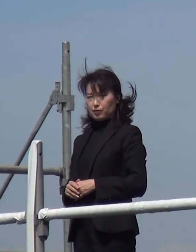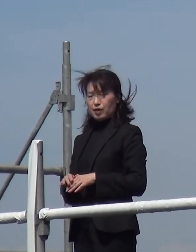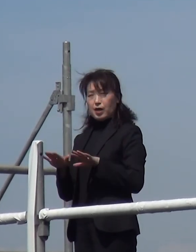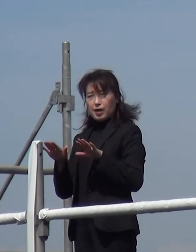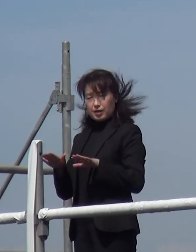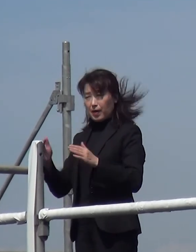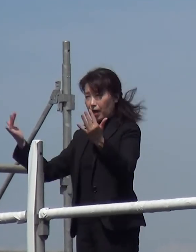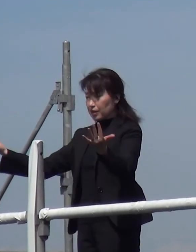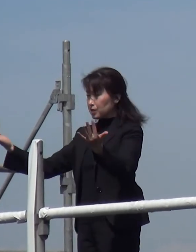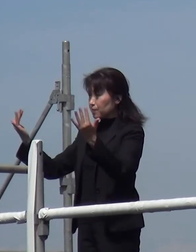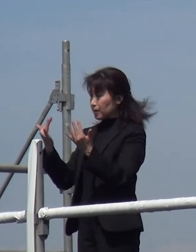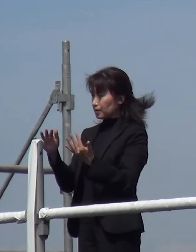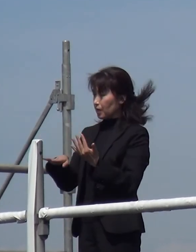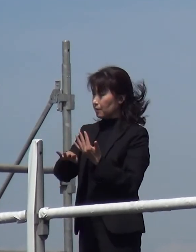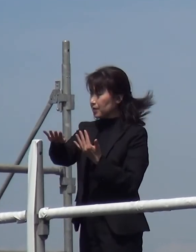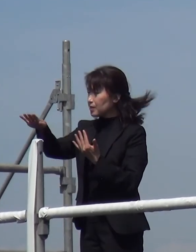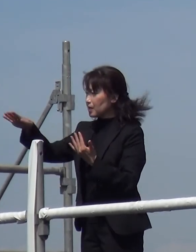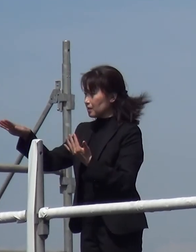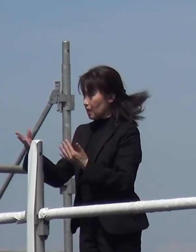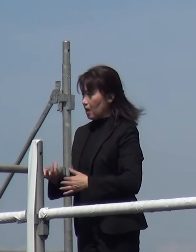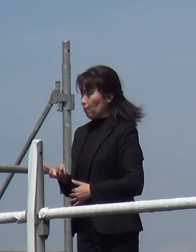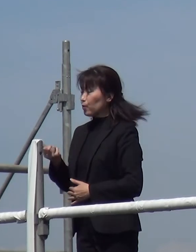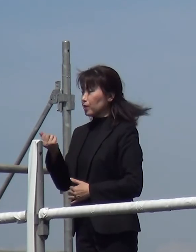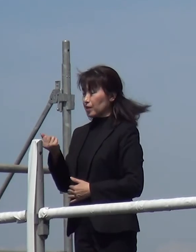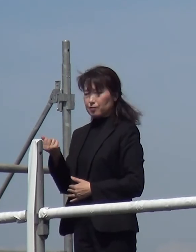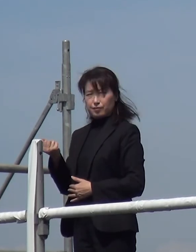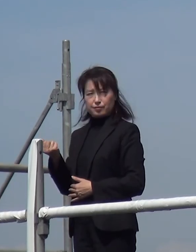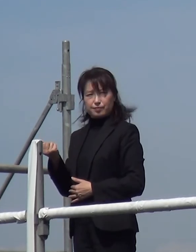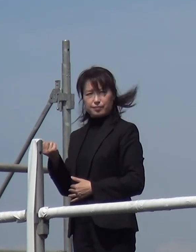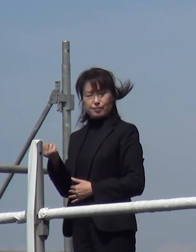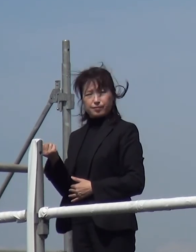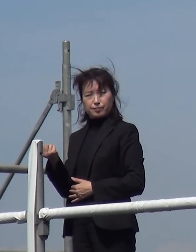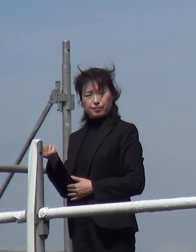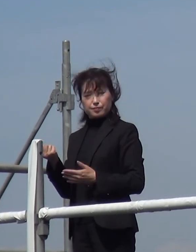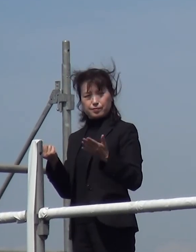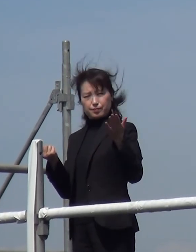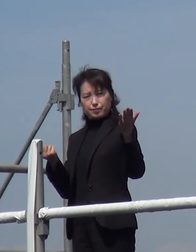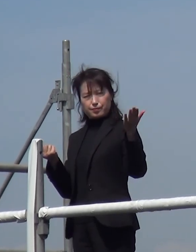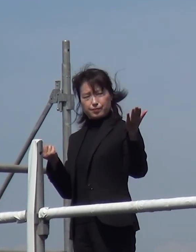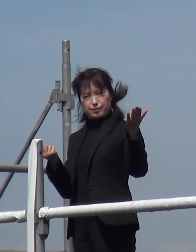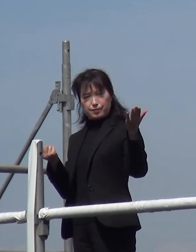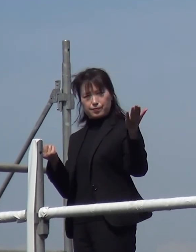ってこられた方が皆さん持っていられると思いますが、この